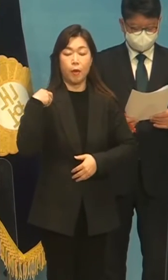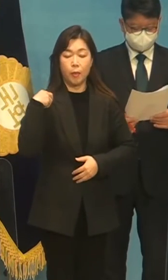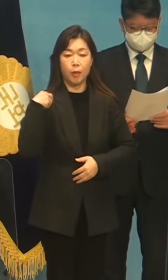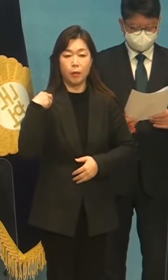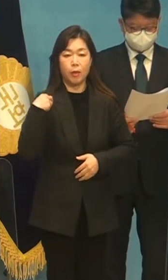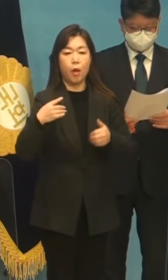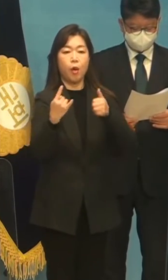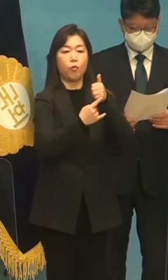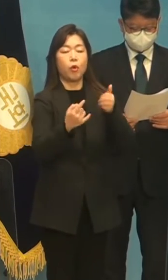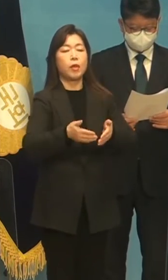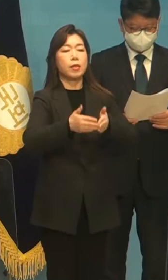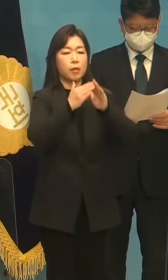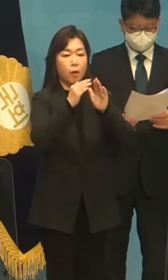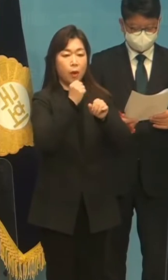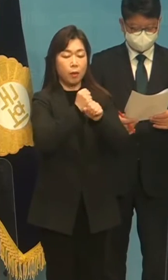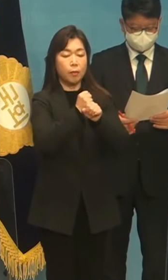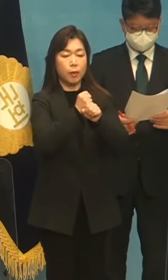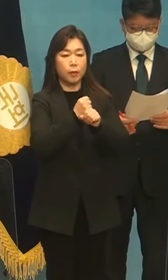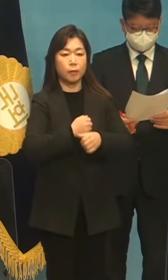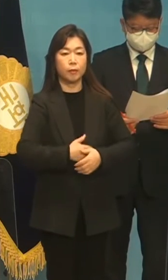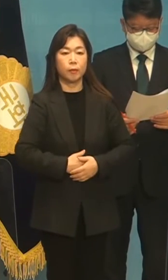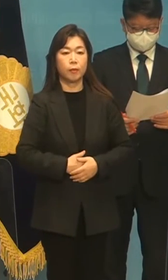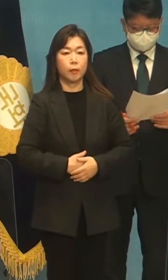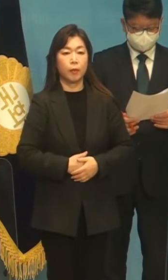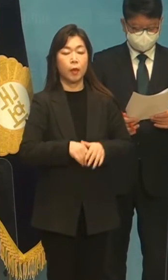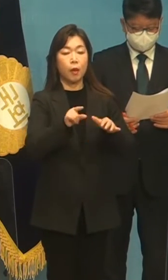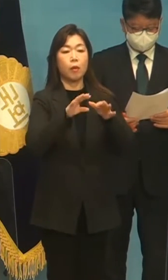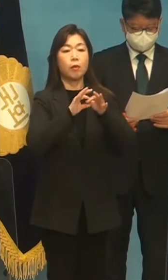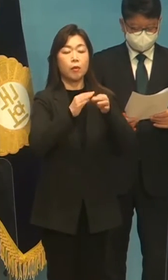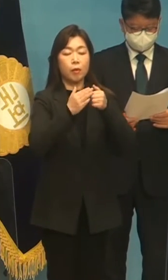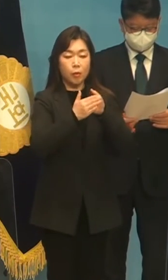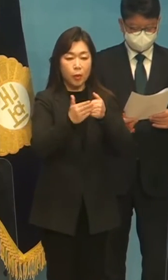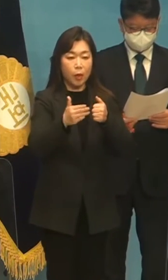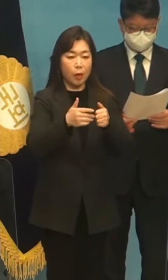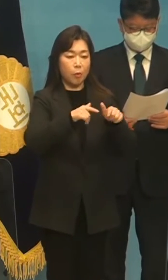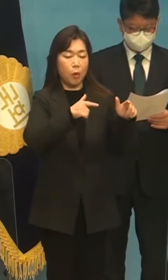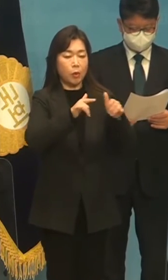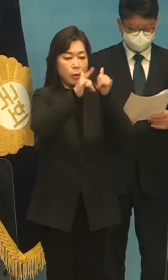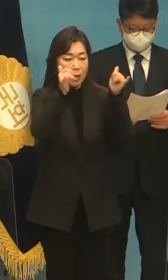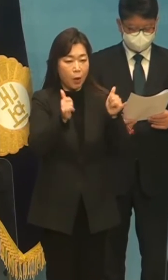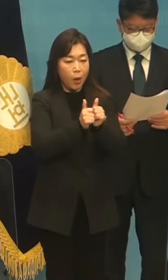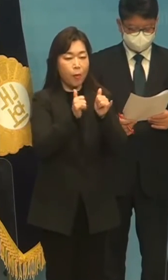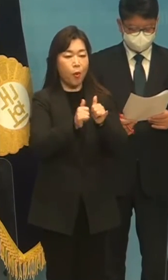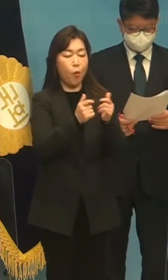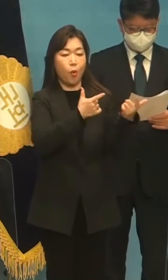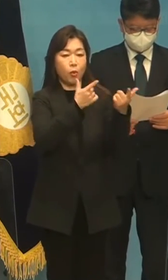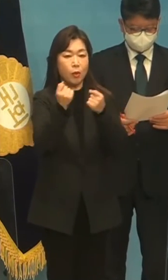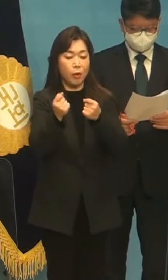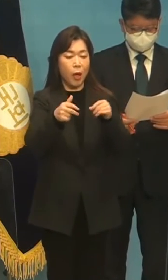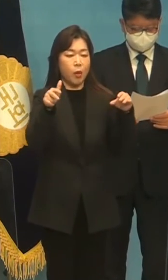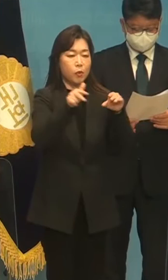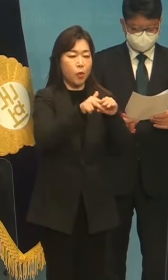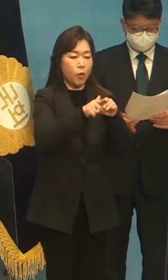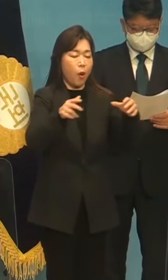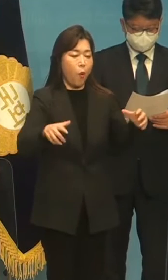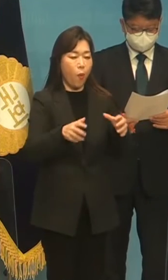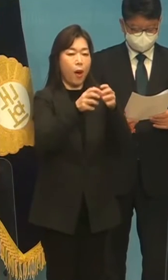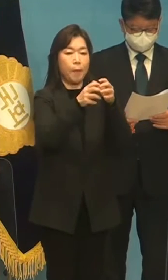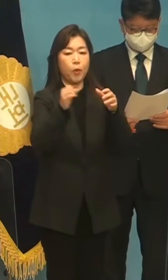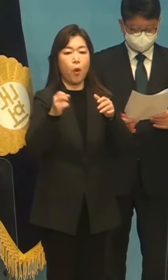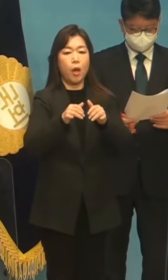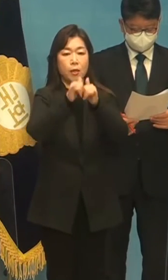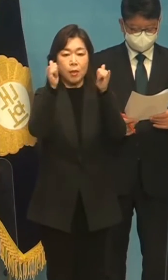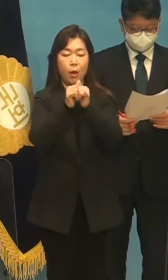담당하는 위원회를 신설한다. 이를 통해 다종교 사회인 우리 공동체의 종교화합과